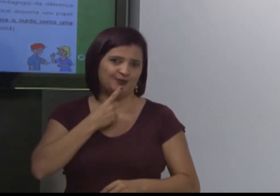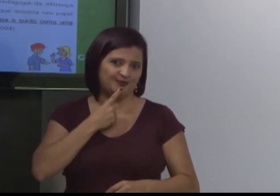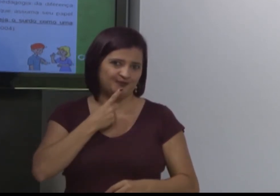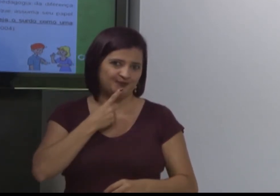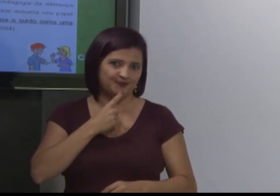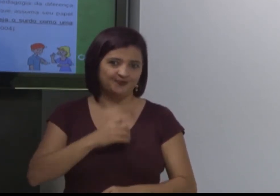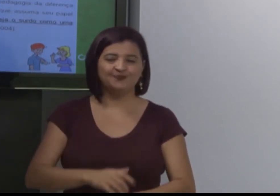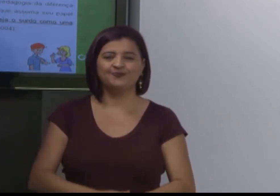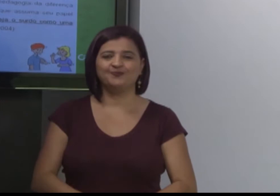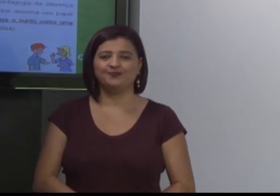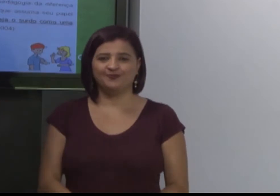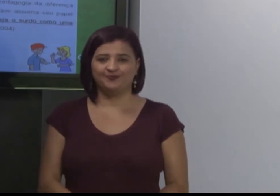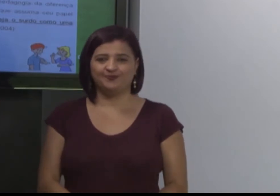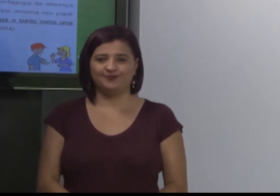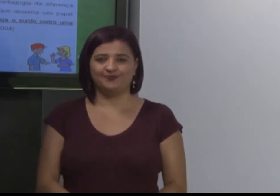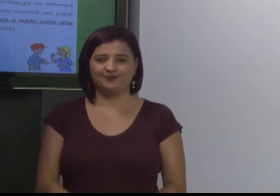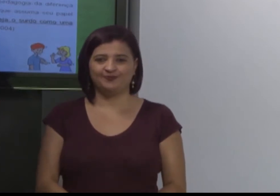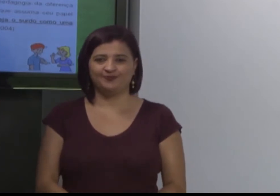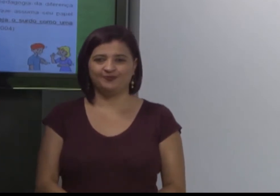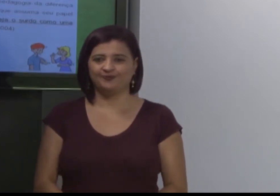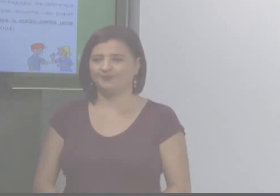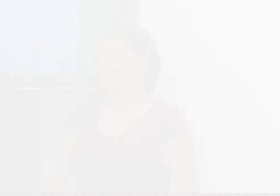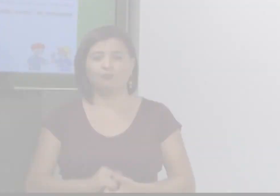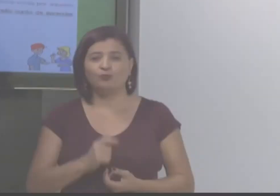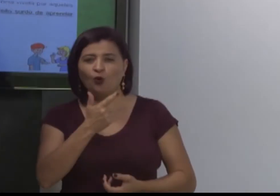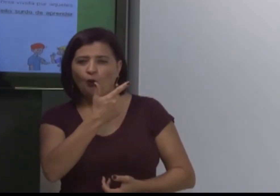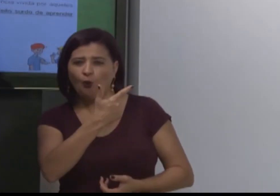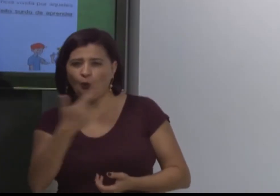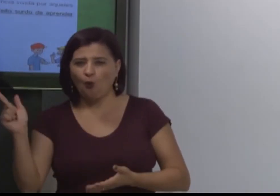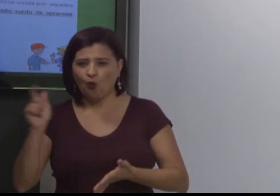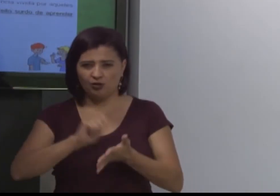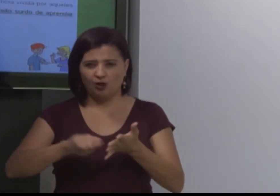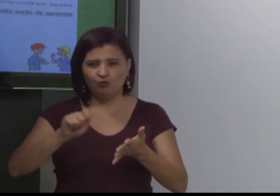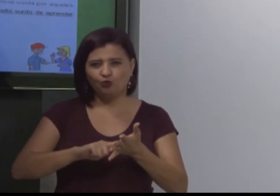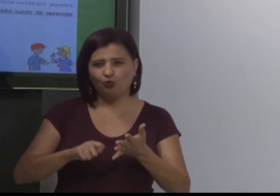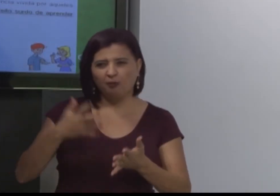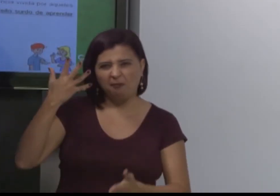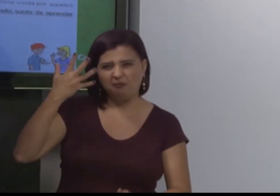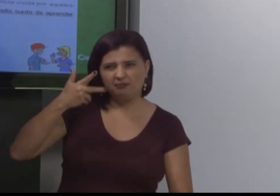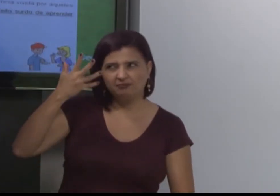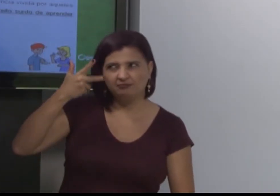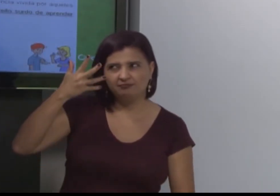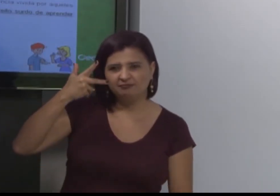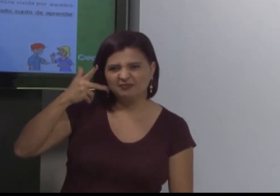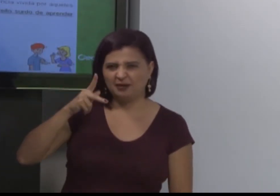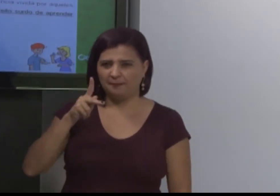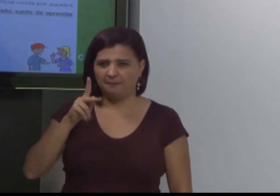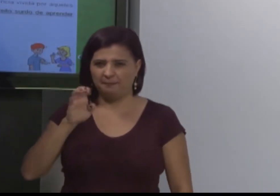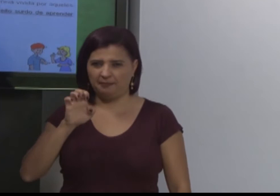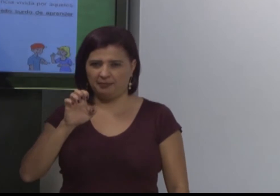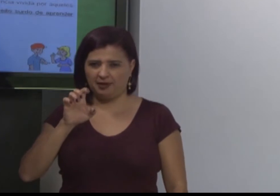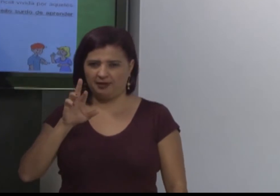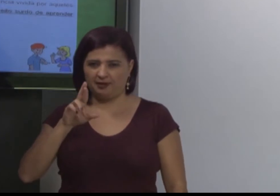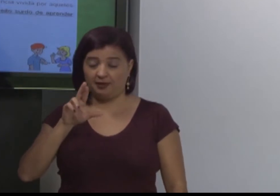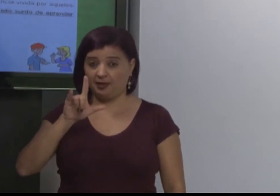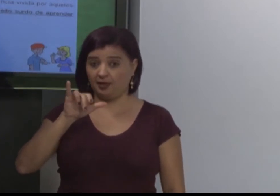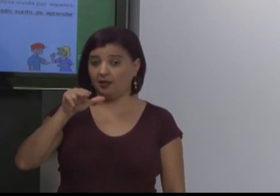Não há falta da audição. Ele é visual. E isso é importante para o ensino das crianças surdas.